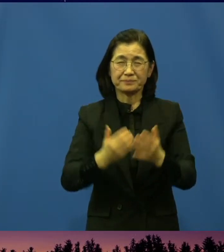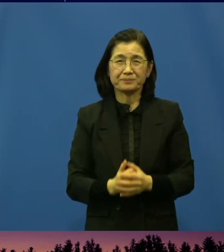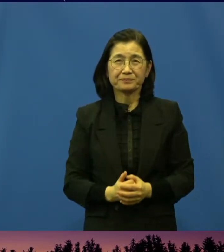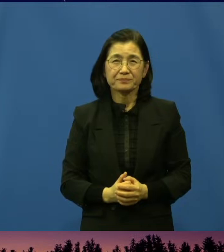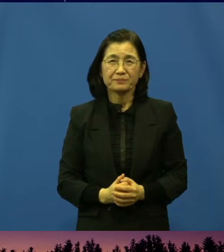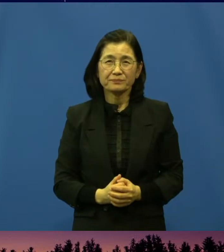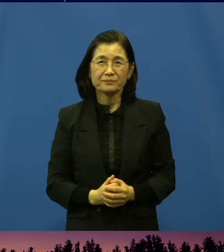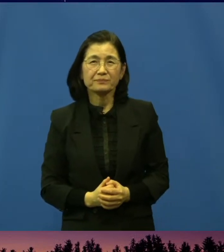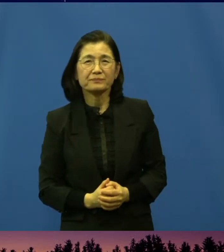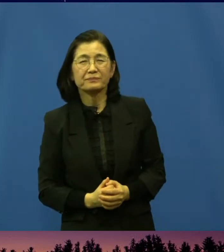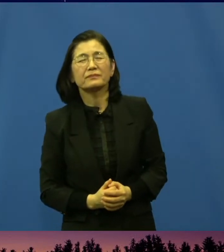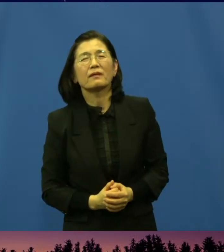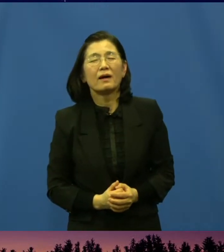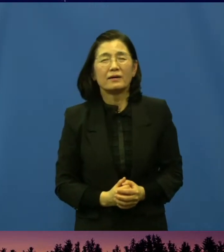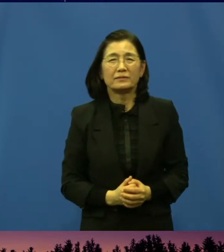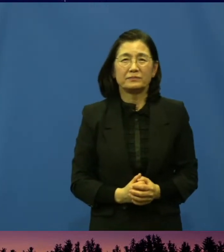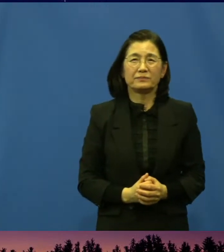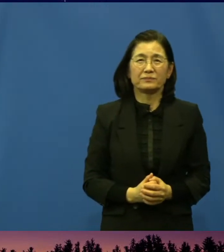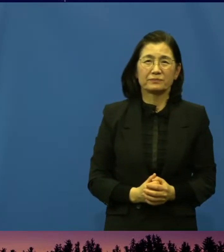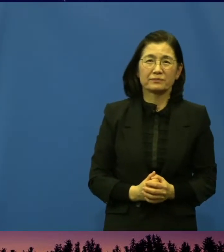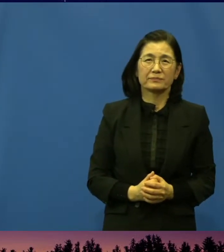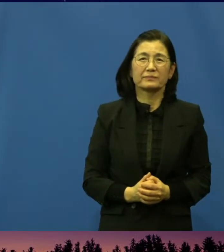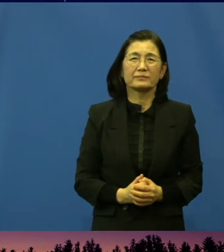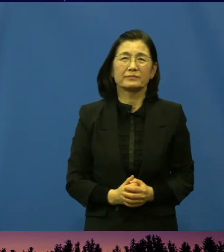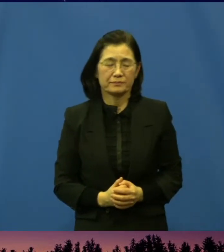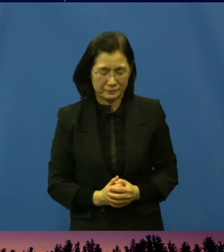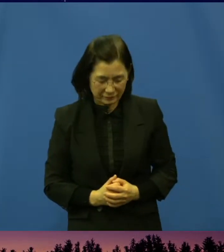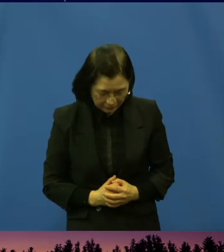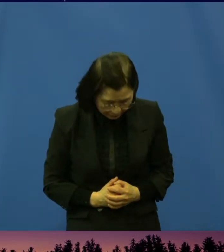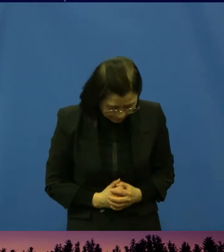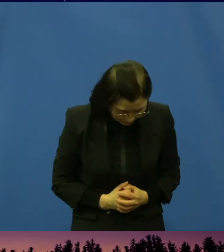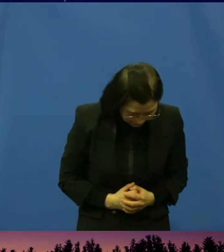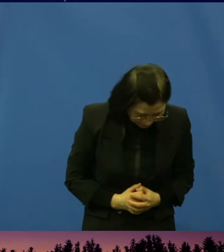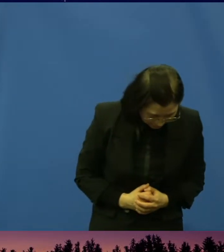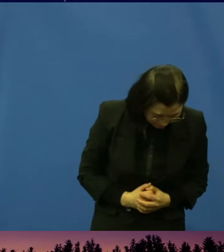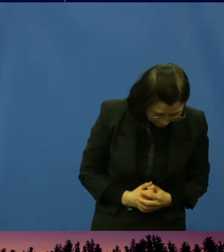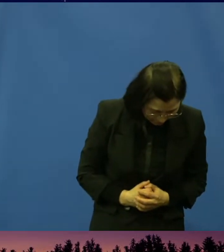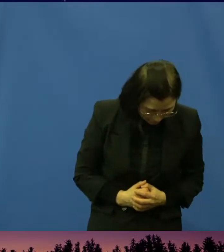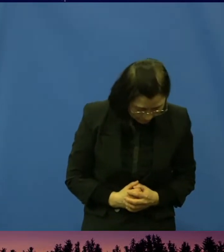기도하겠습니다. 내게로부터 눈을 들어 132장.